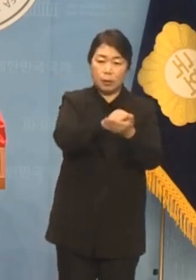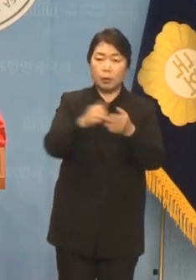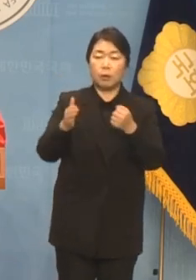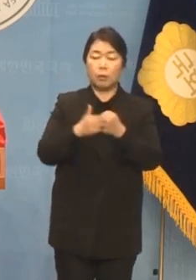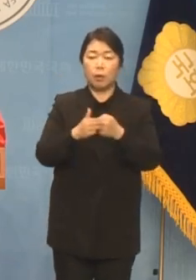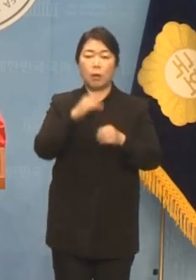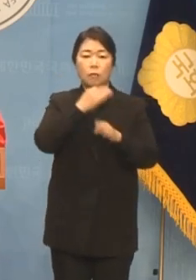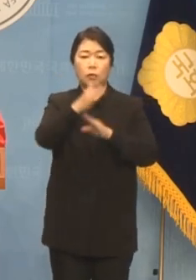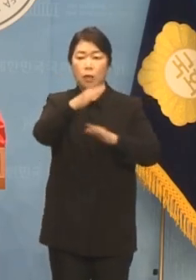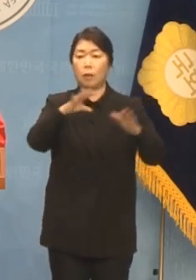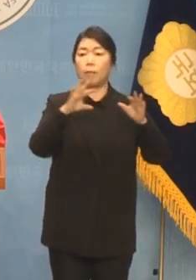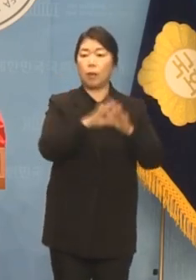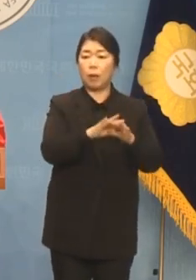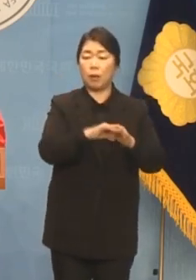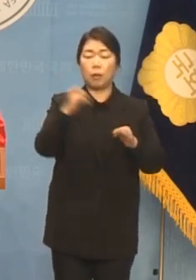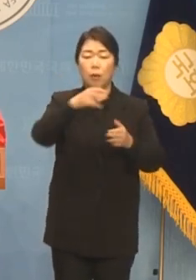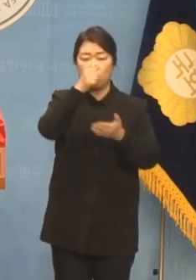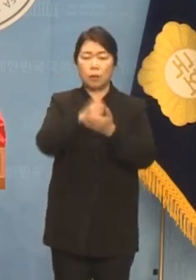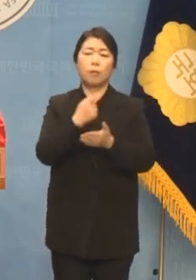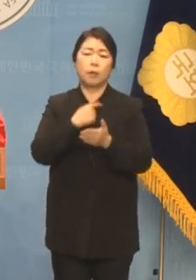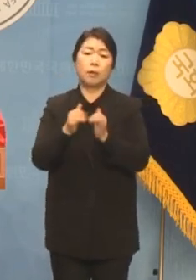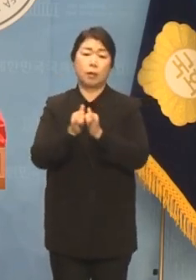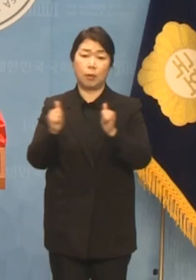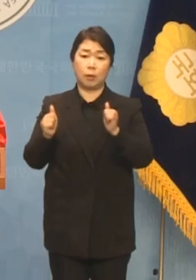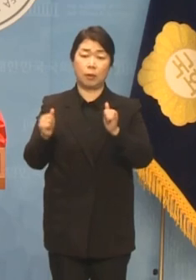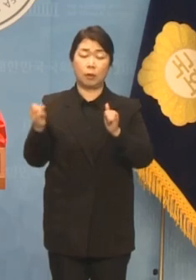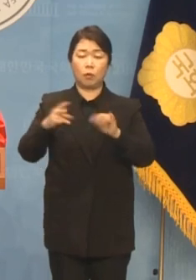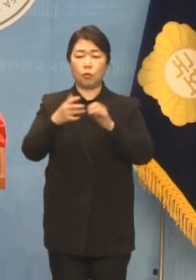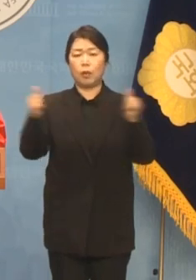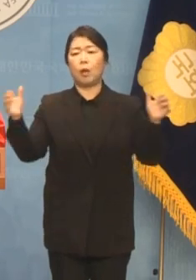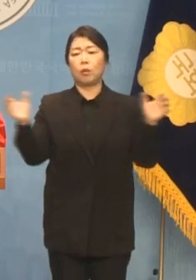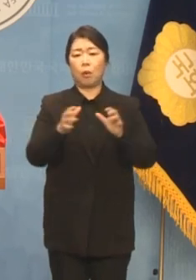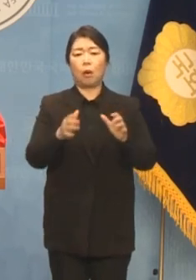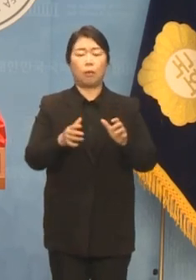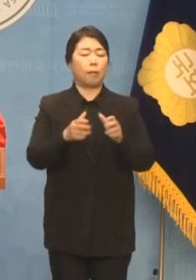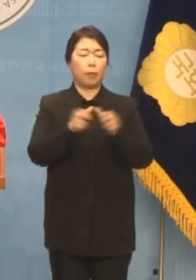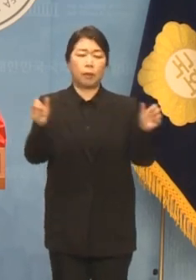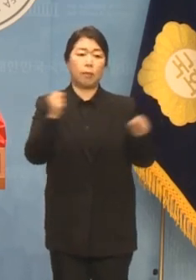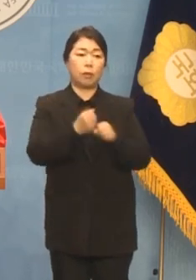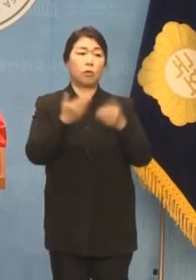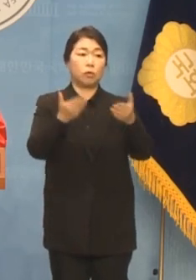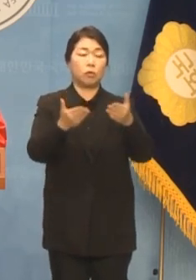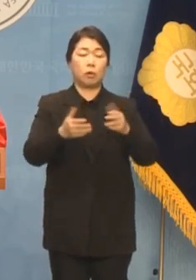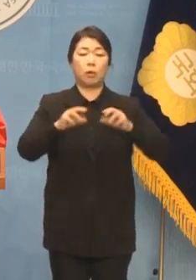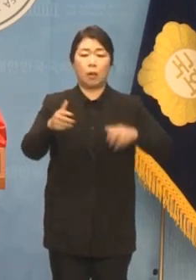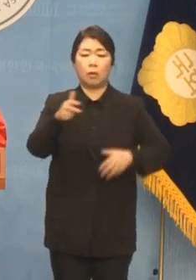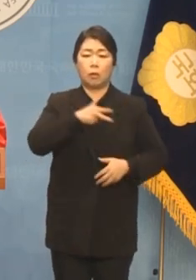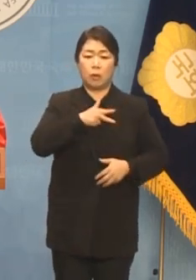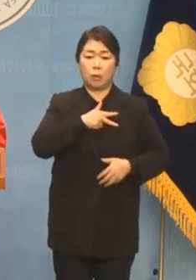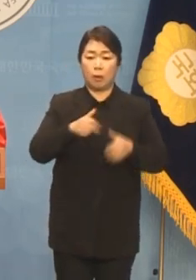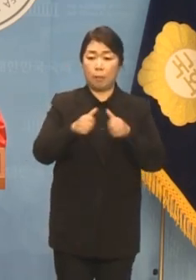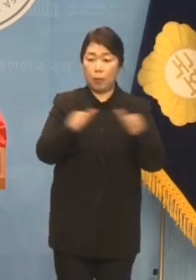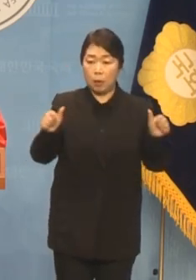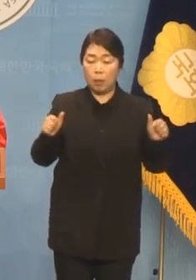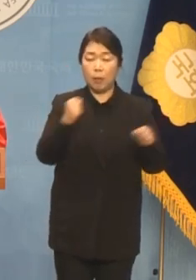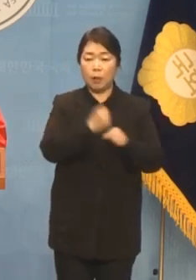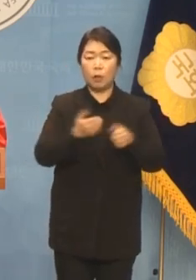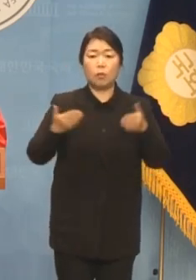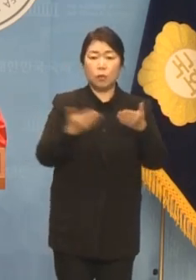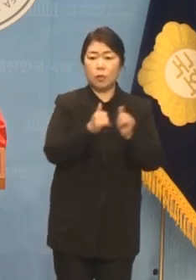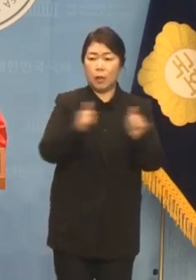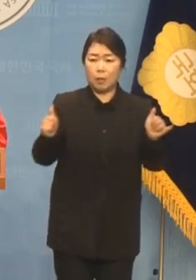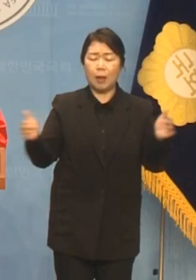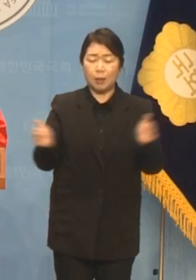종북세력과 범죄자 국민통합을 해치고 국가 정체성까지 훼손하는 사람들마저